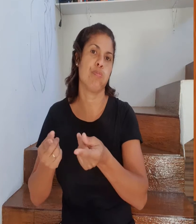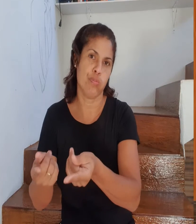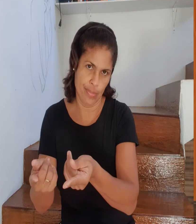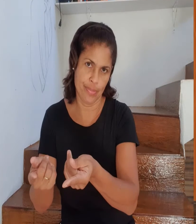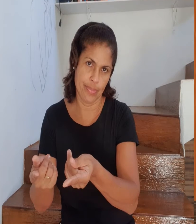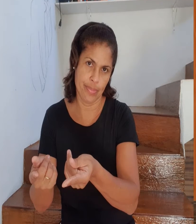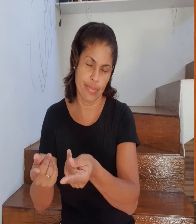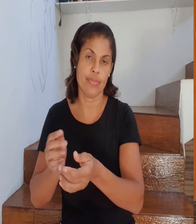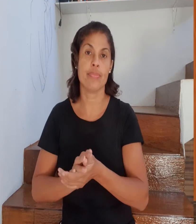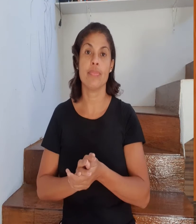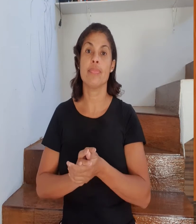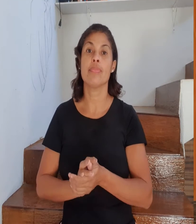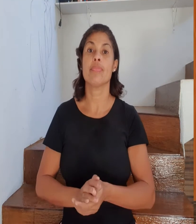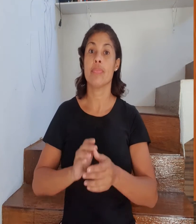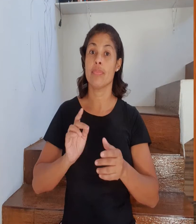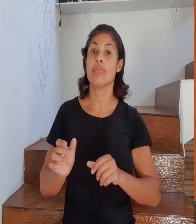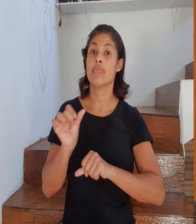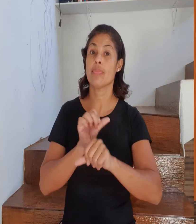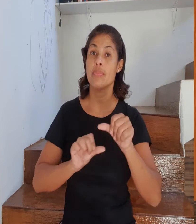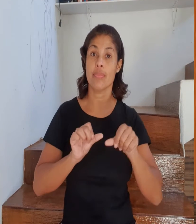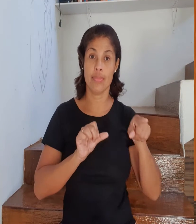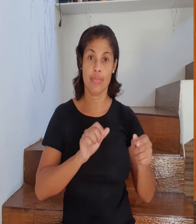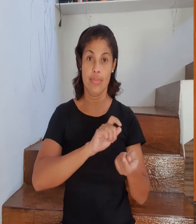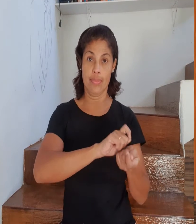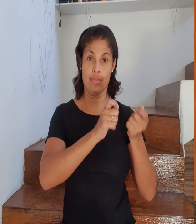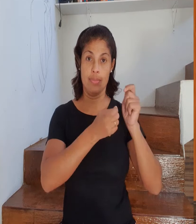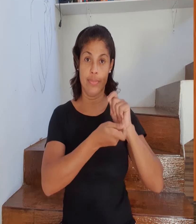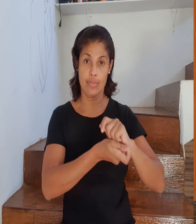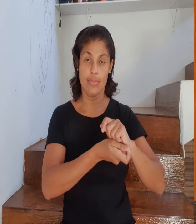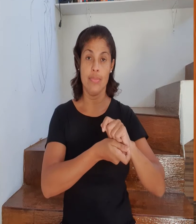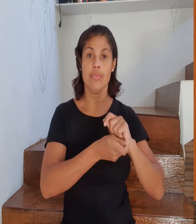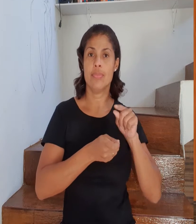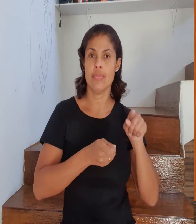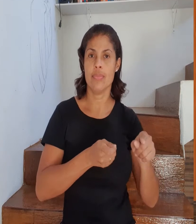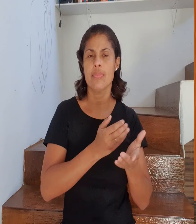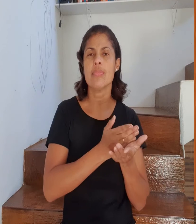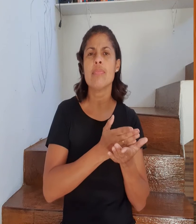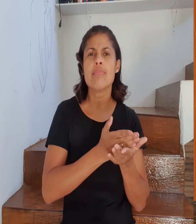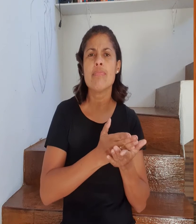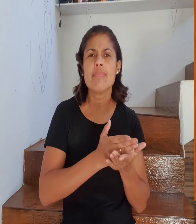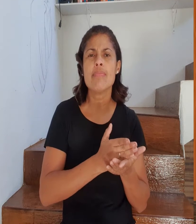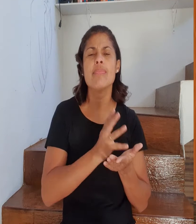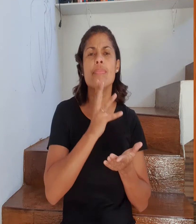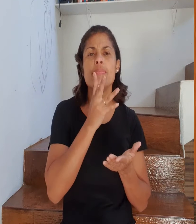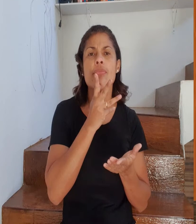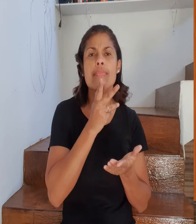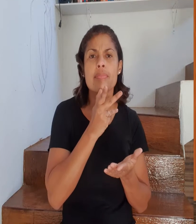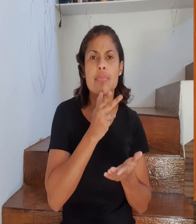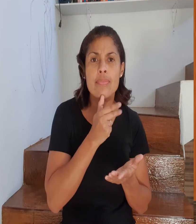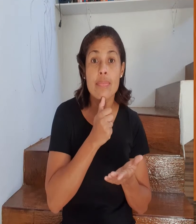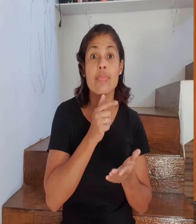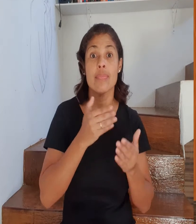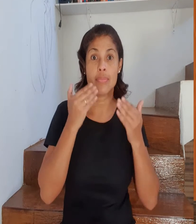imunidade permanente. Por sua vez, a imunidade adaptativa, apesar de início um pouco